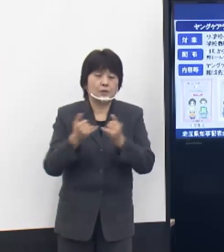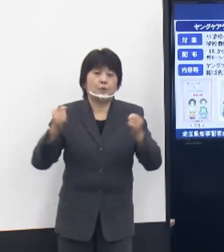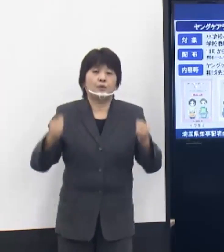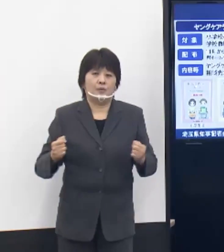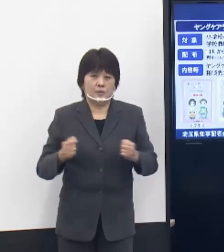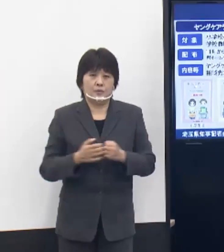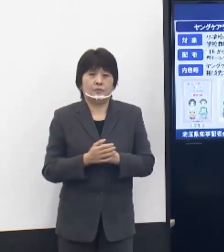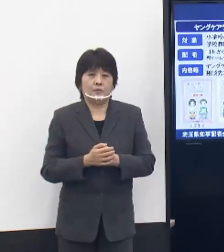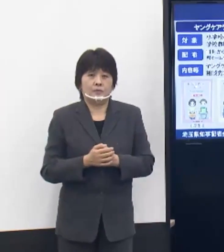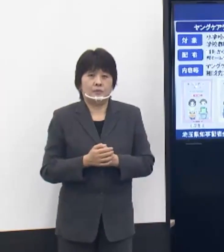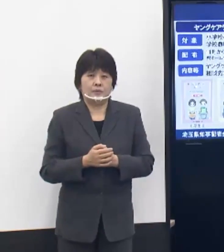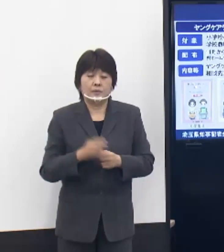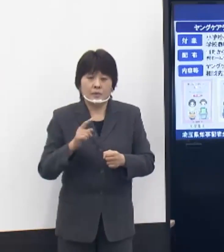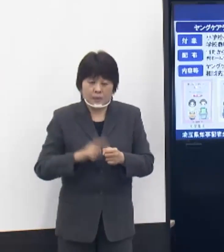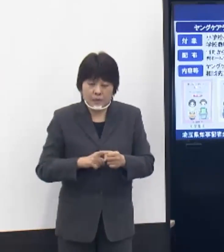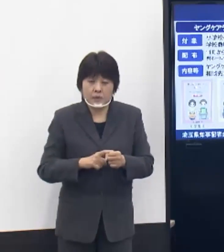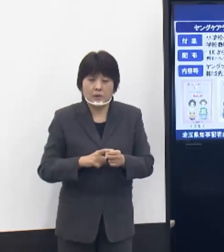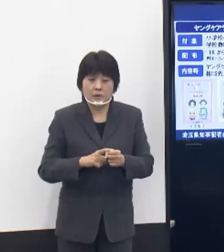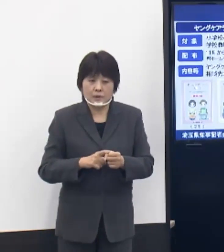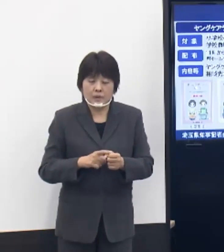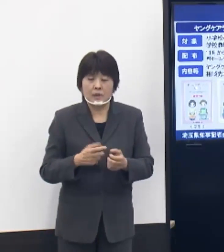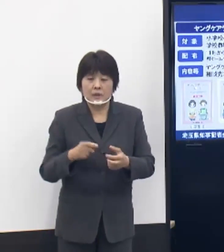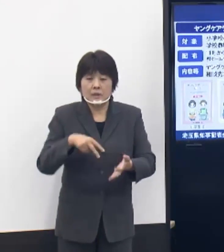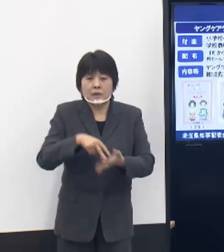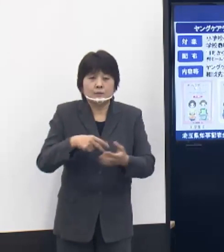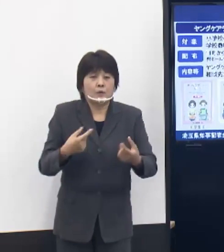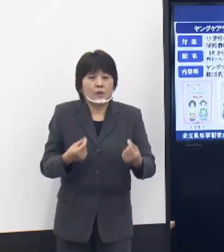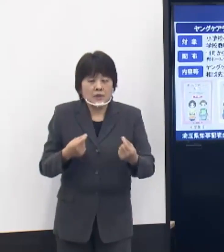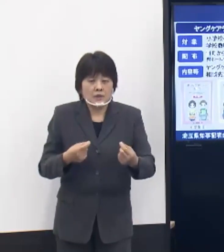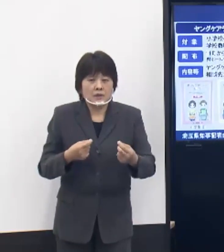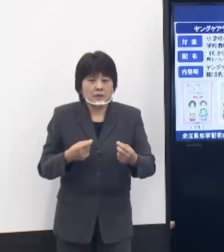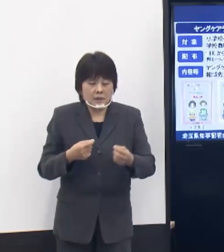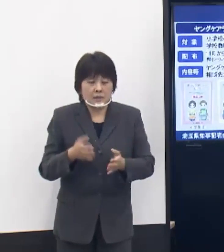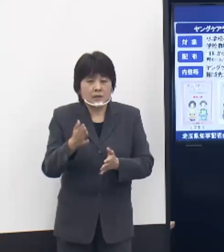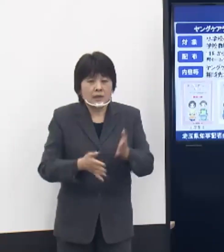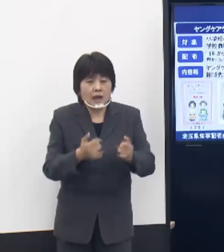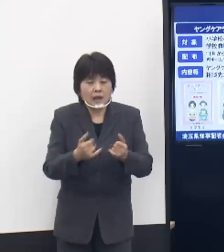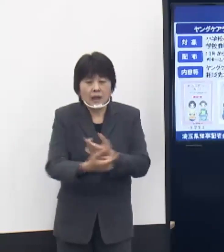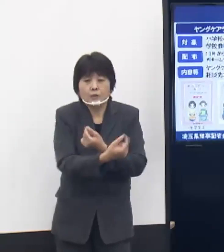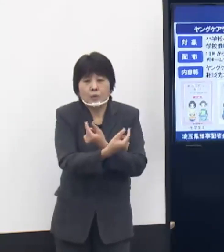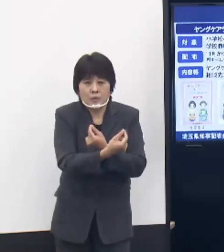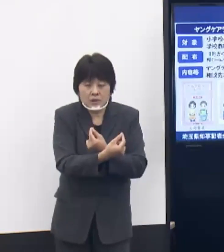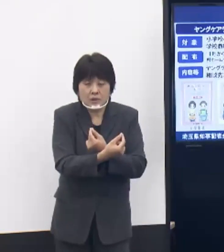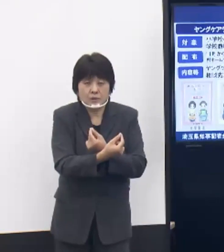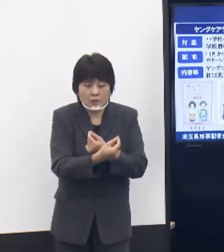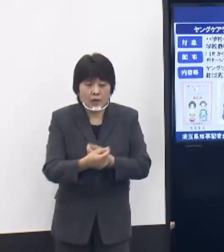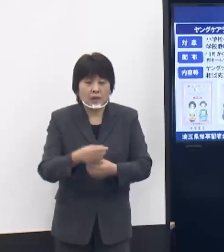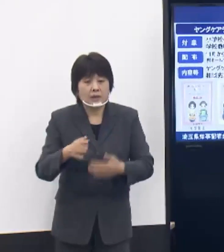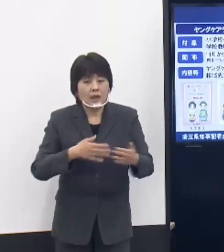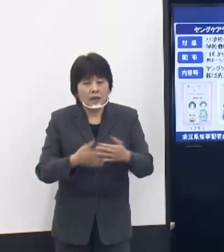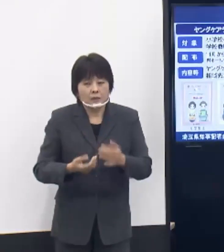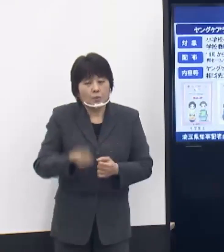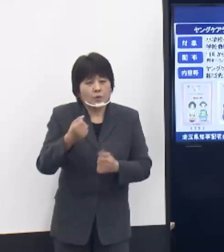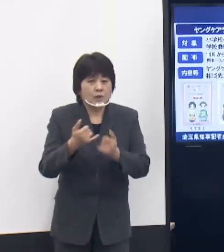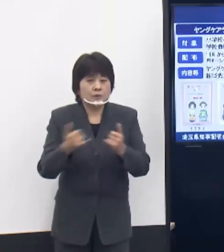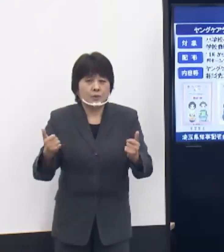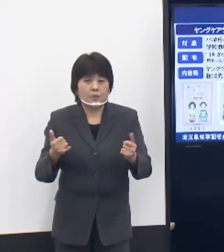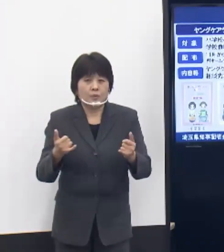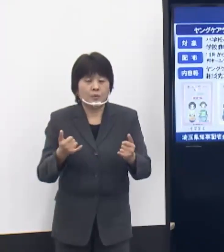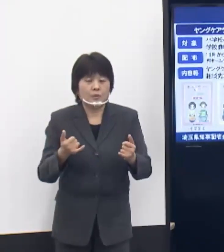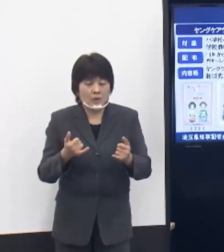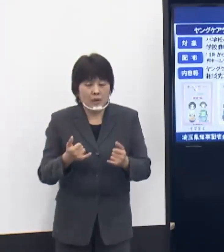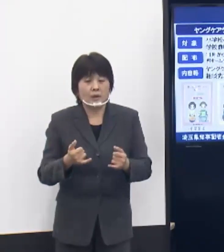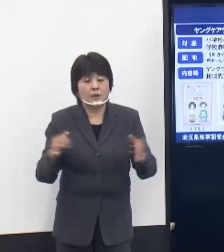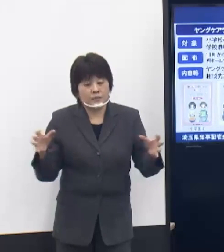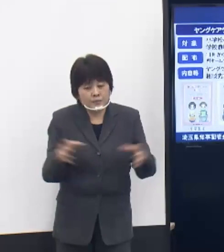られます。そこで同じような立場や経験を有する方々が気軽に集い、悩